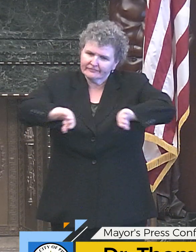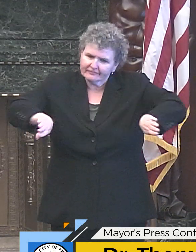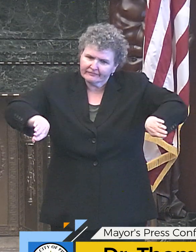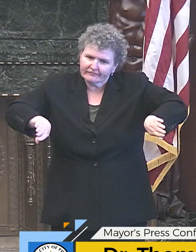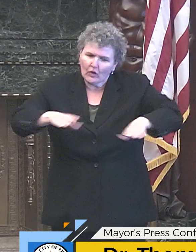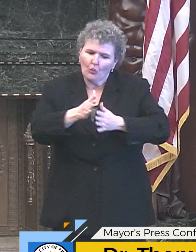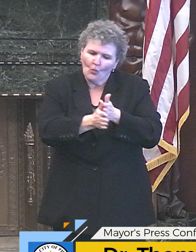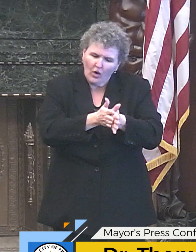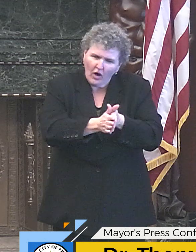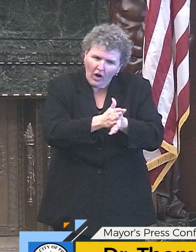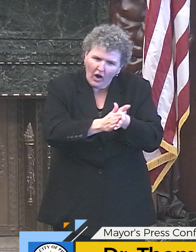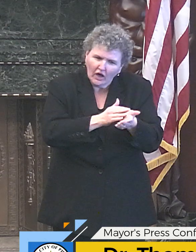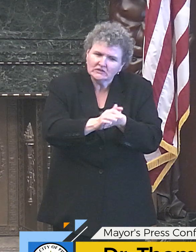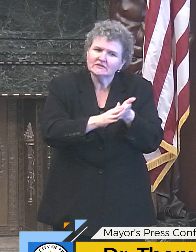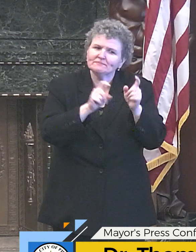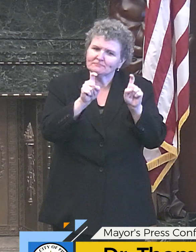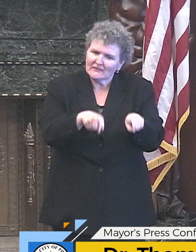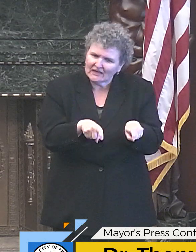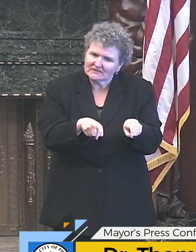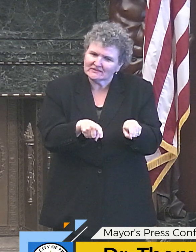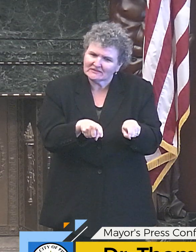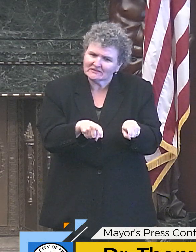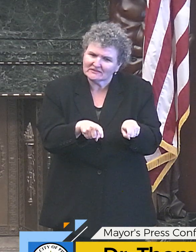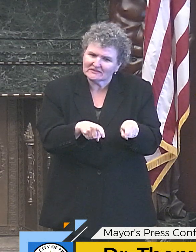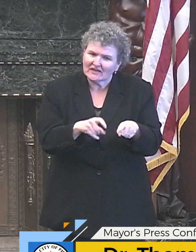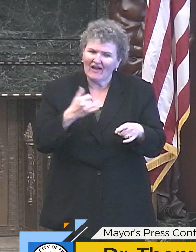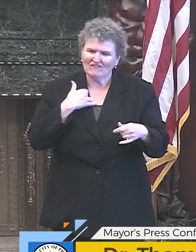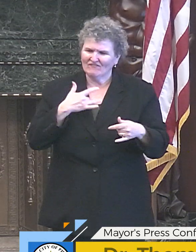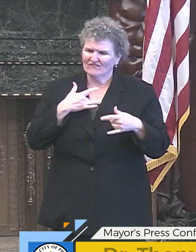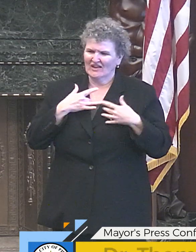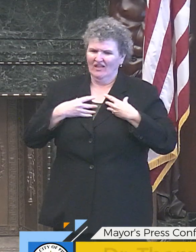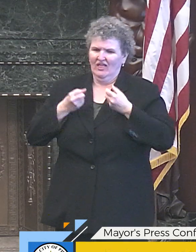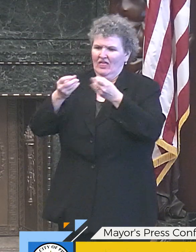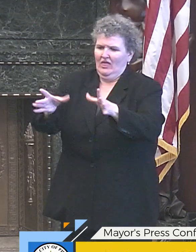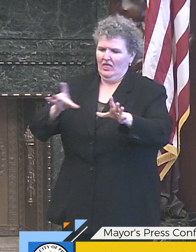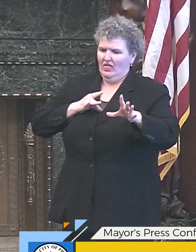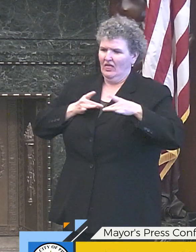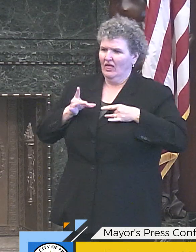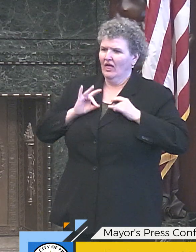spread the infection or don't acquire the infection. For more information,